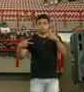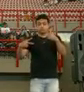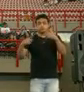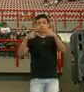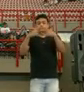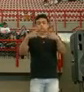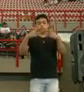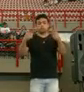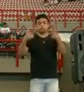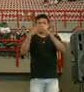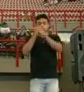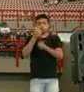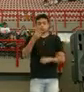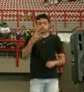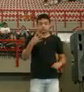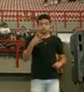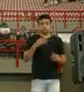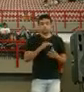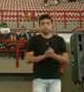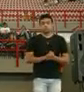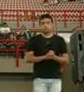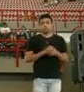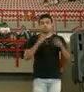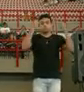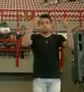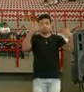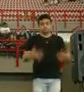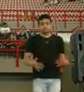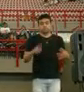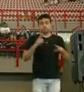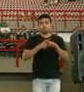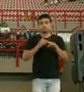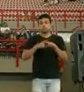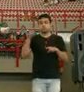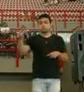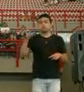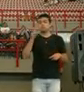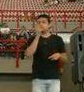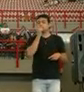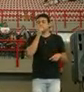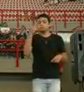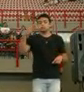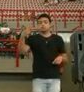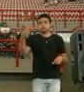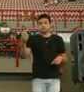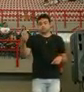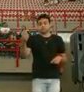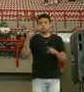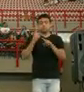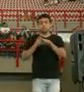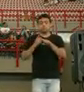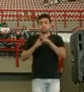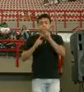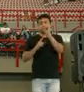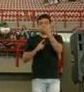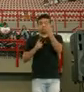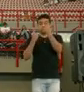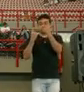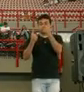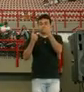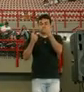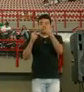vezes 32, 64. Vamos só explicar mais para a água. Por que é que tem 36 ali na água? O hidrogênio é 1.